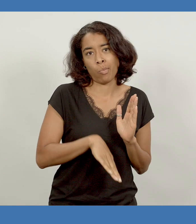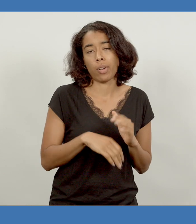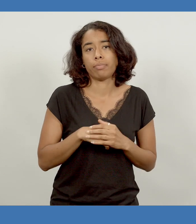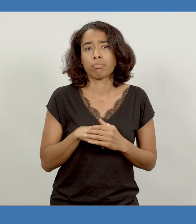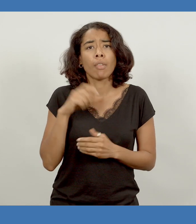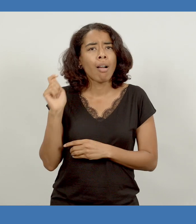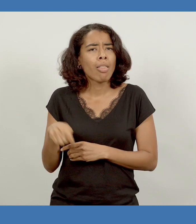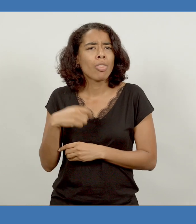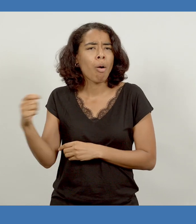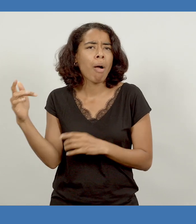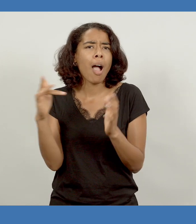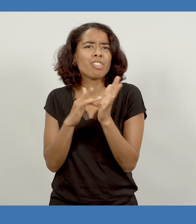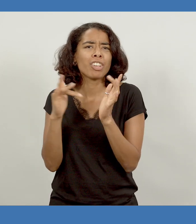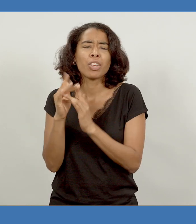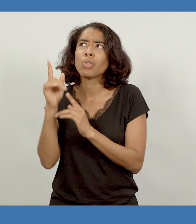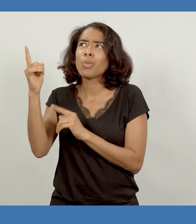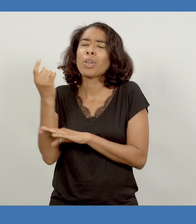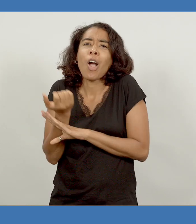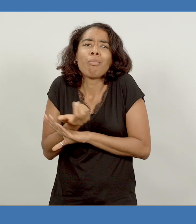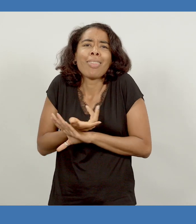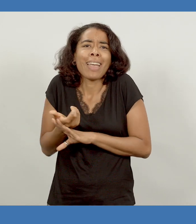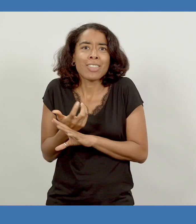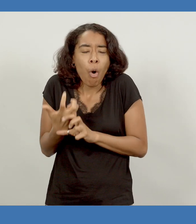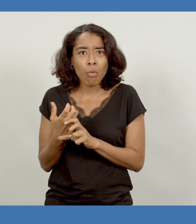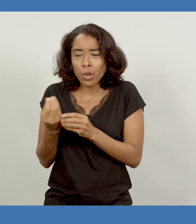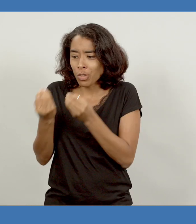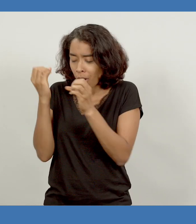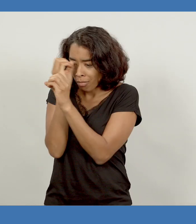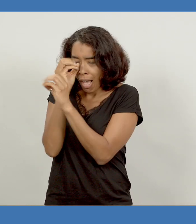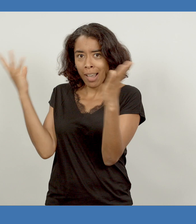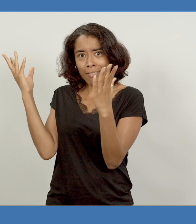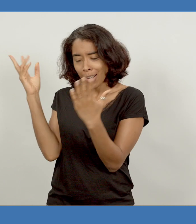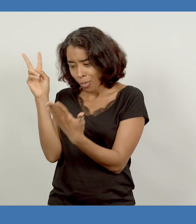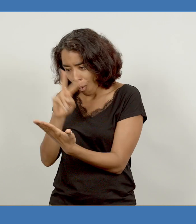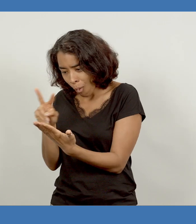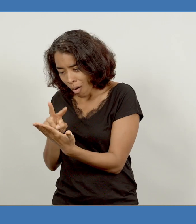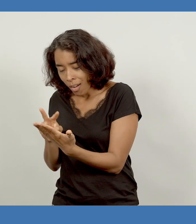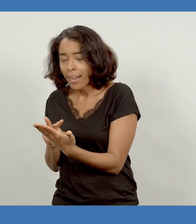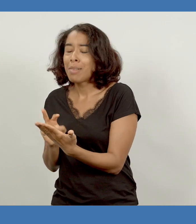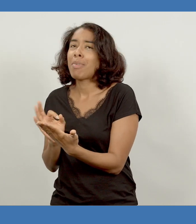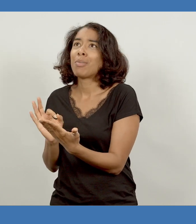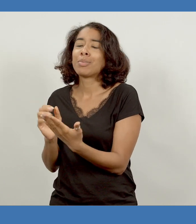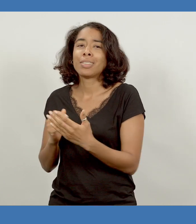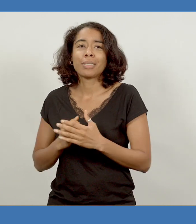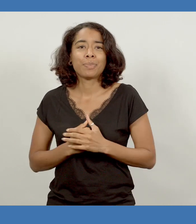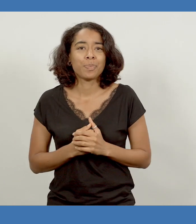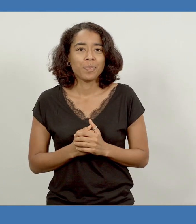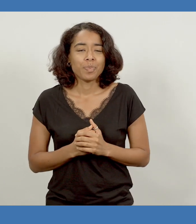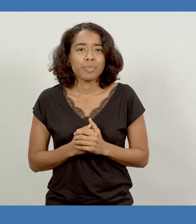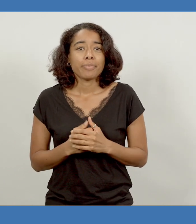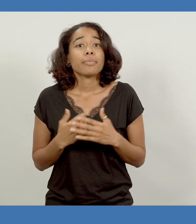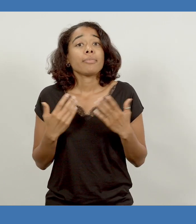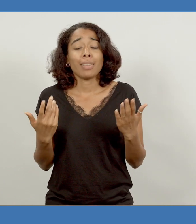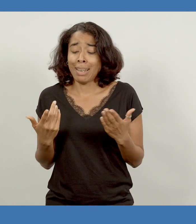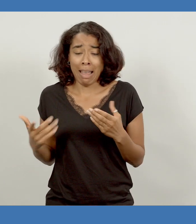sur l'Ancien Testament? Il y a quelque chose de naturel, c'est que nous voulons voir Christ, notre trésor, nous être révélé,